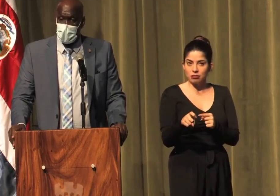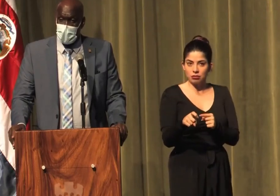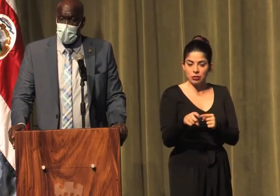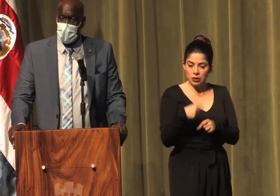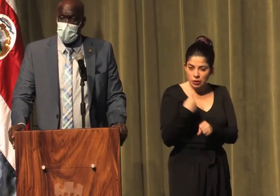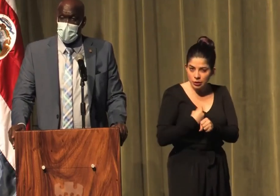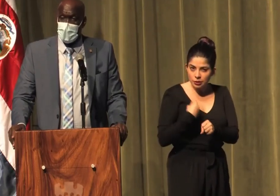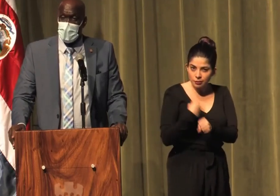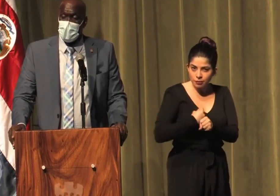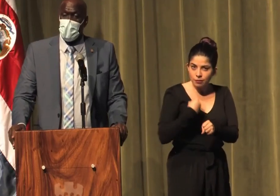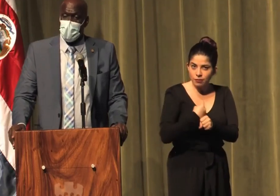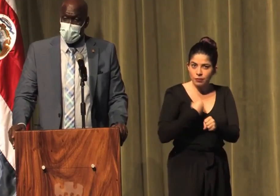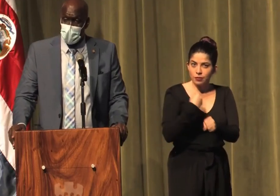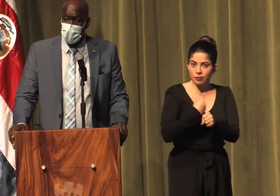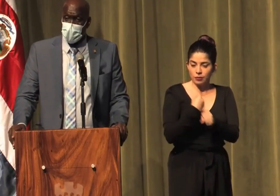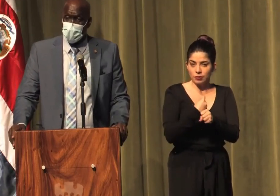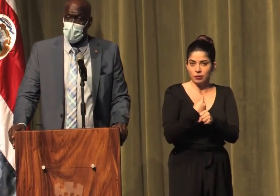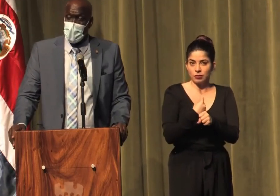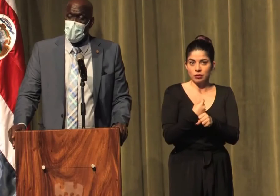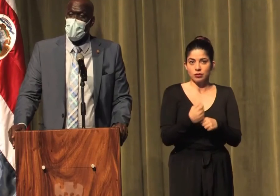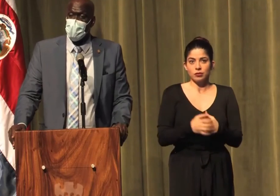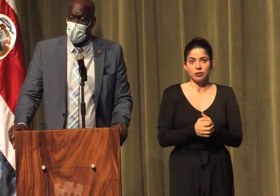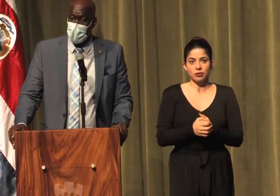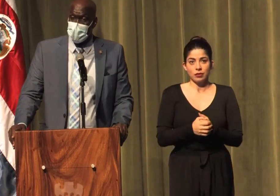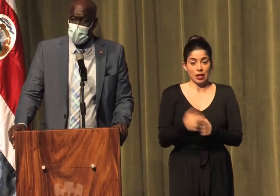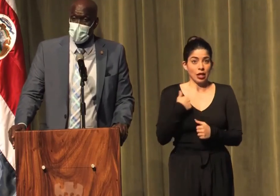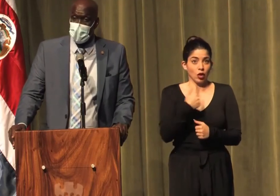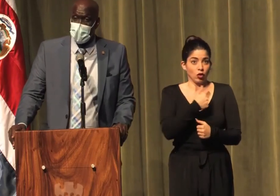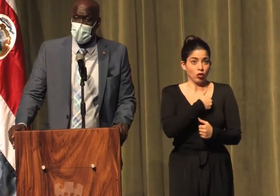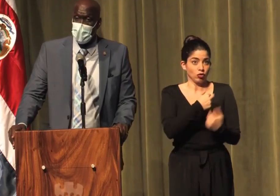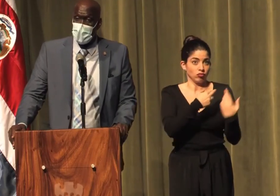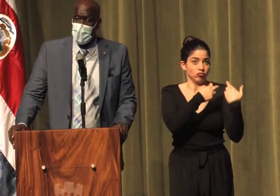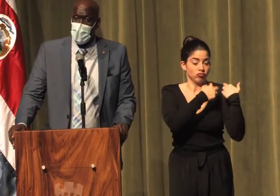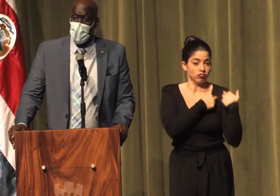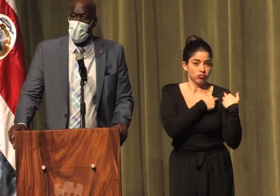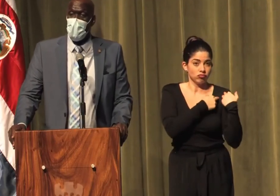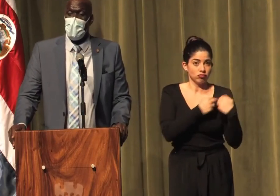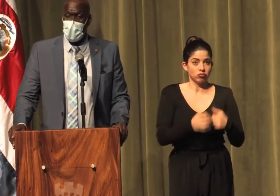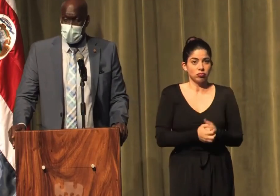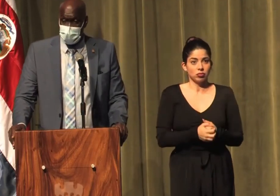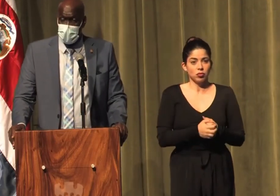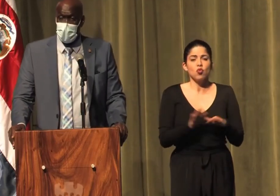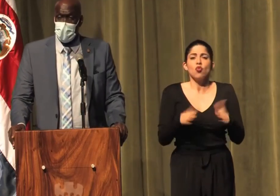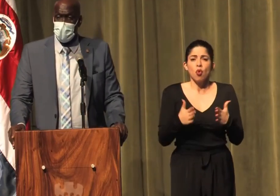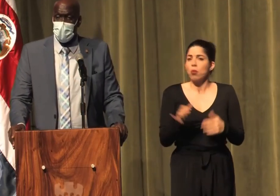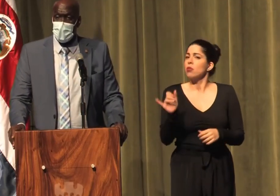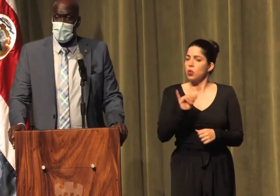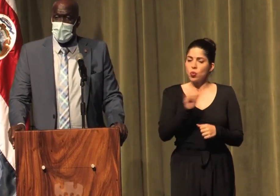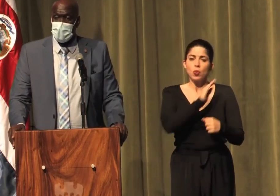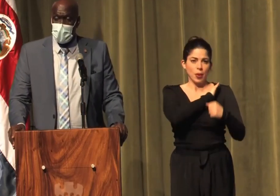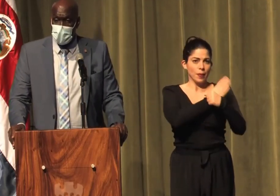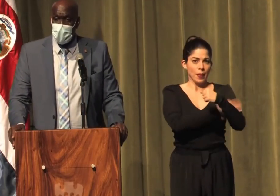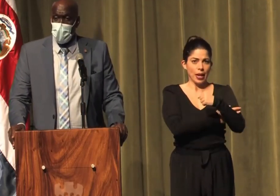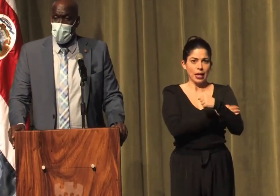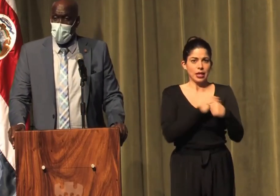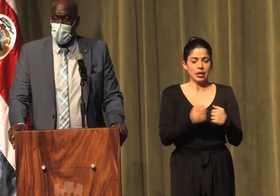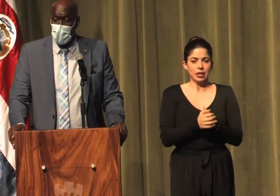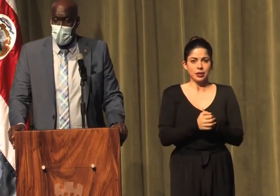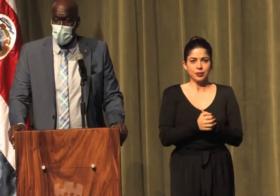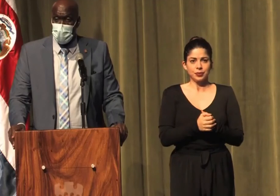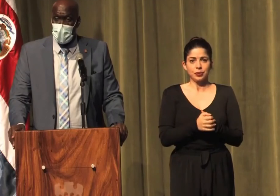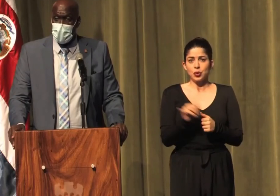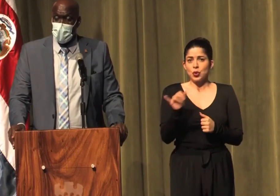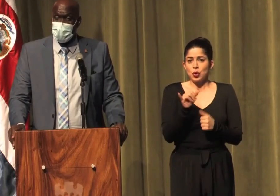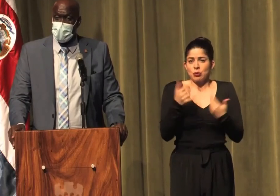la tarea que a nosotros nos corresponde con valentía, tal como